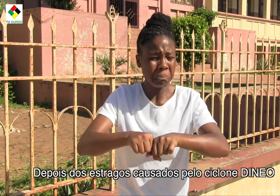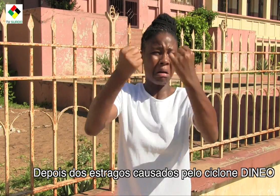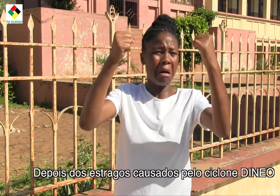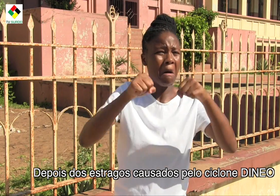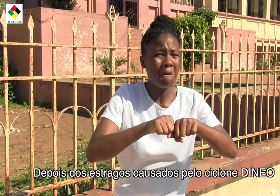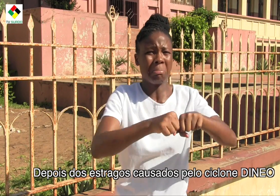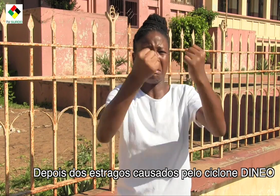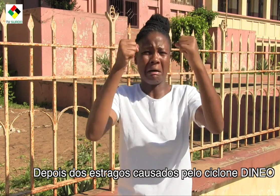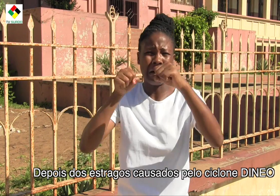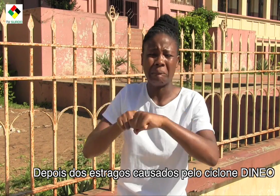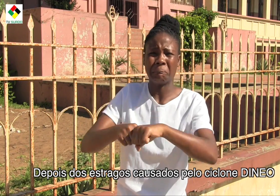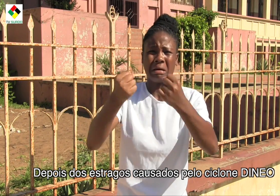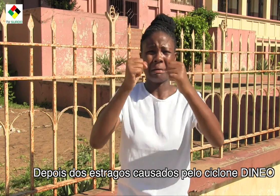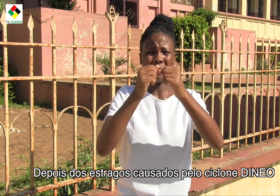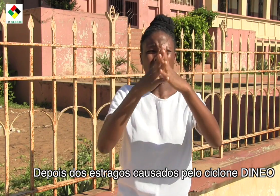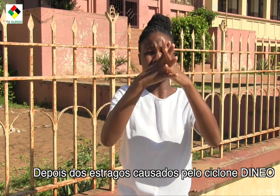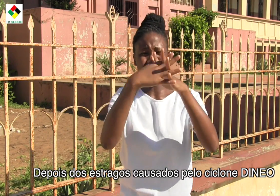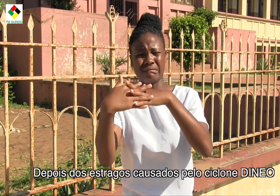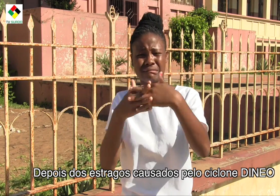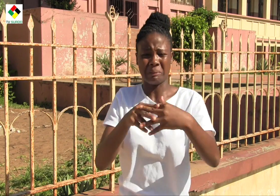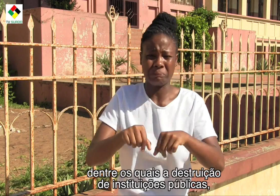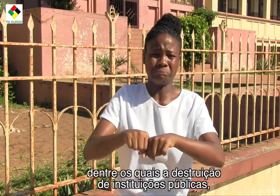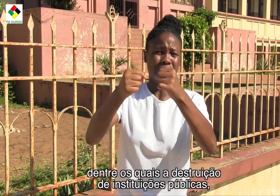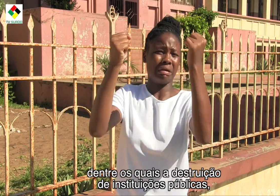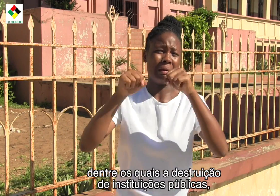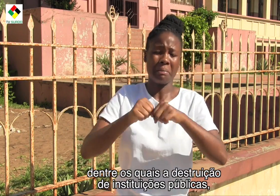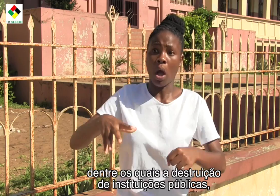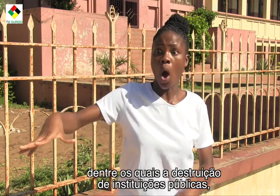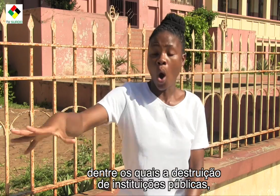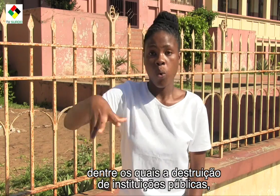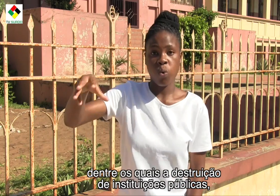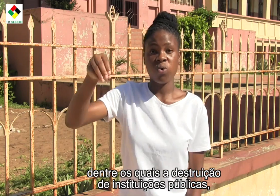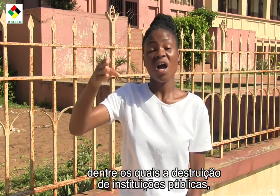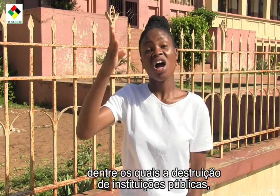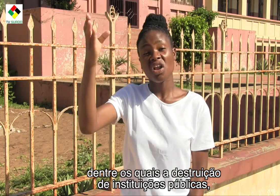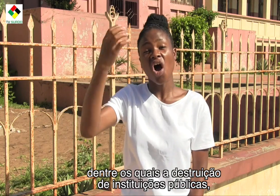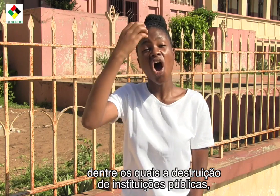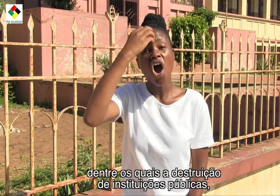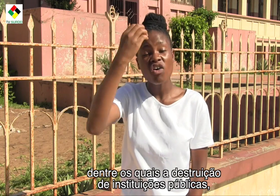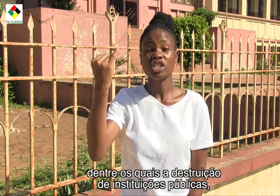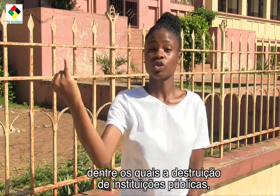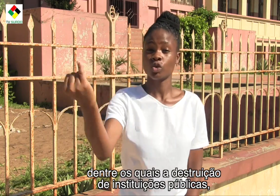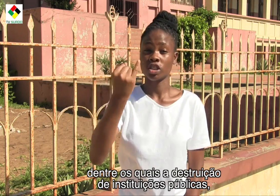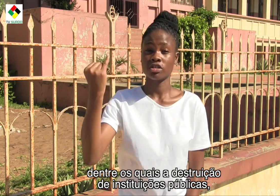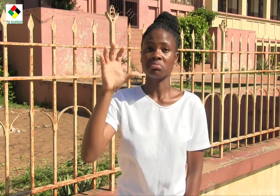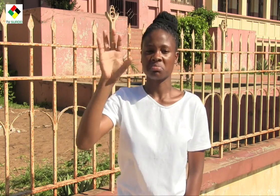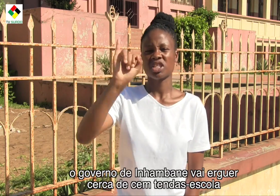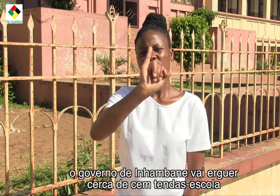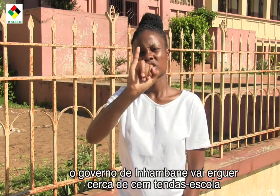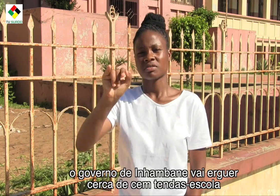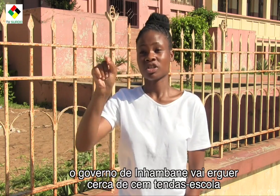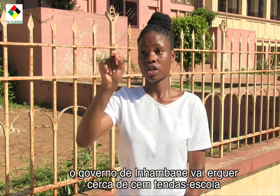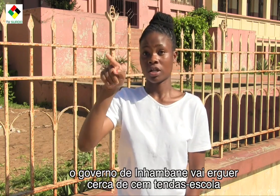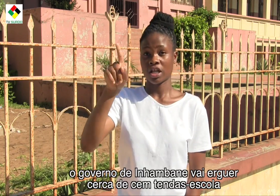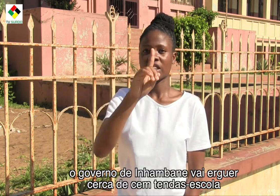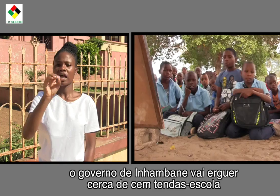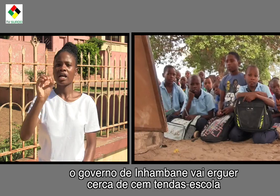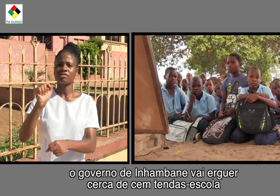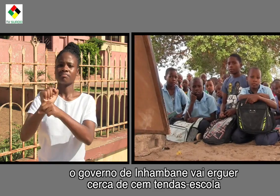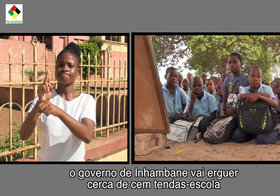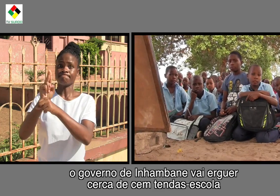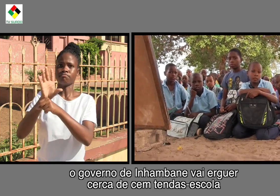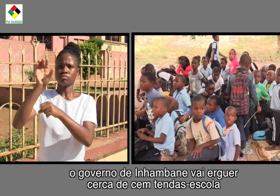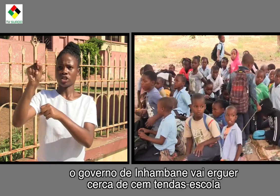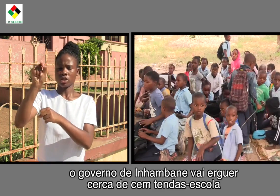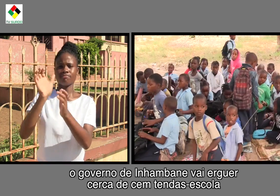Depois dos estragos causados pelo ciclone Díneo, dentre os quais a destruição de instituições públicas, o governo de Inhamban